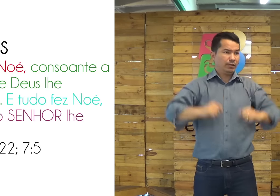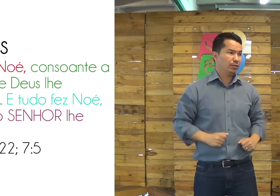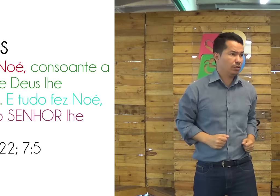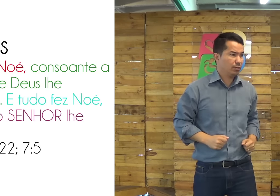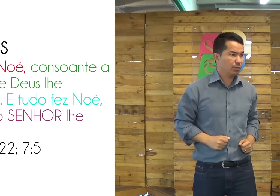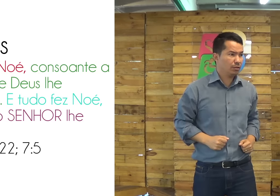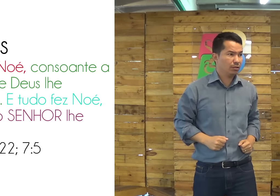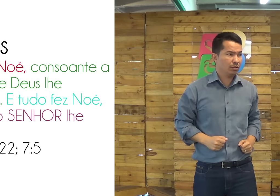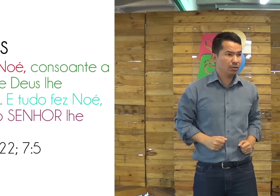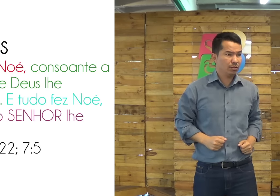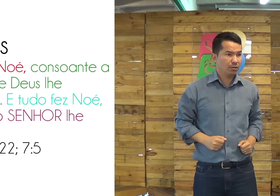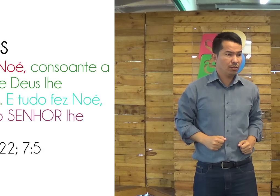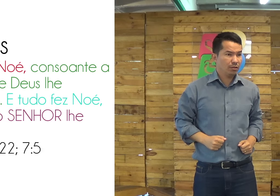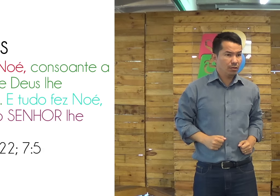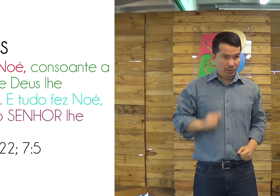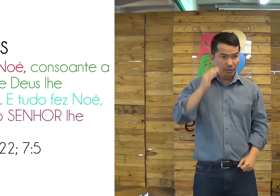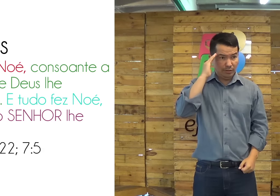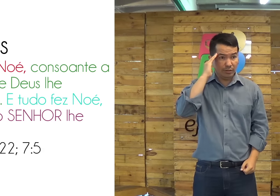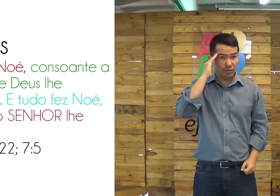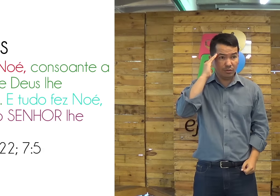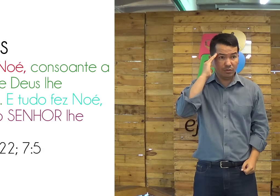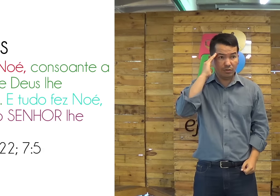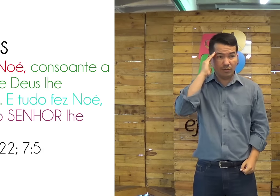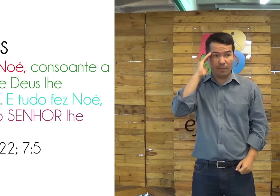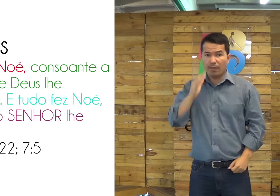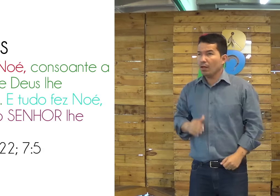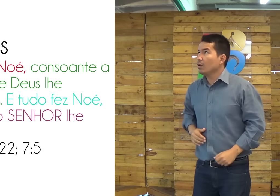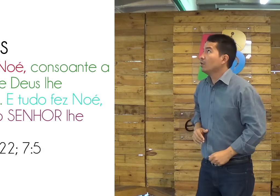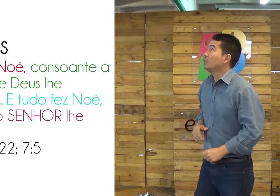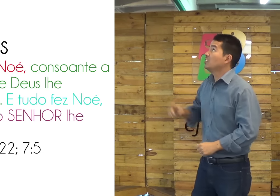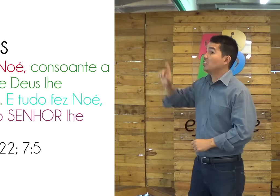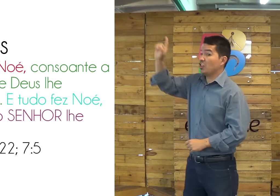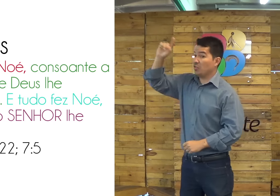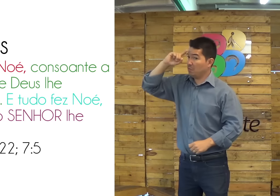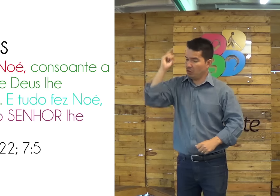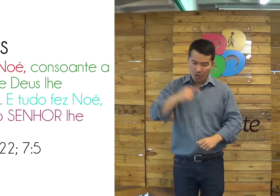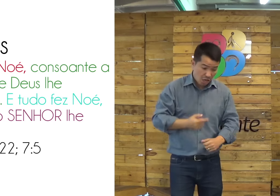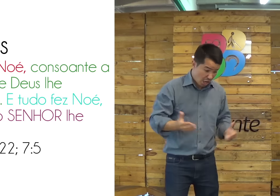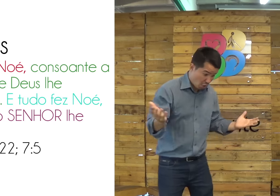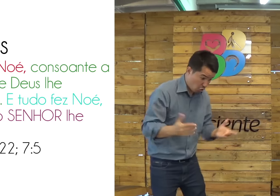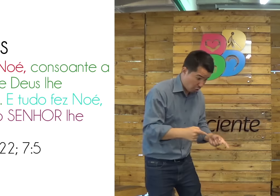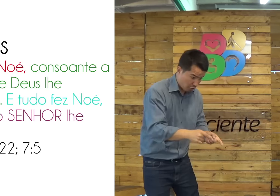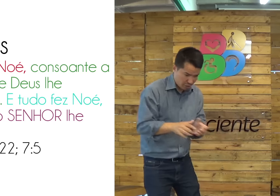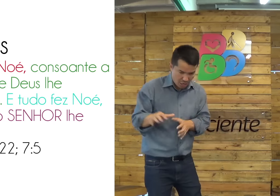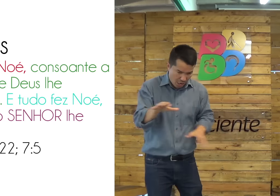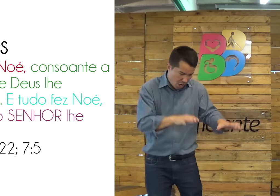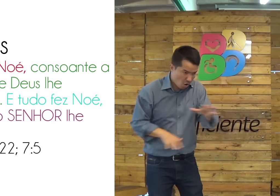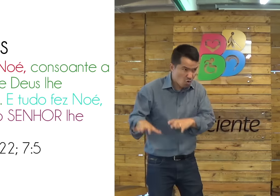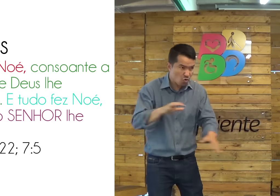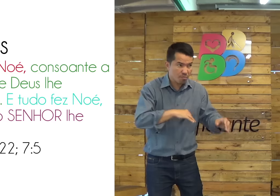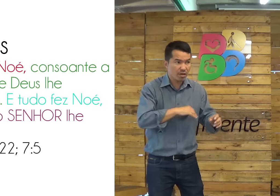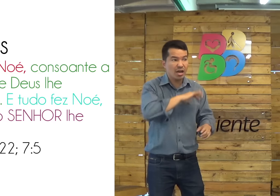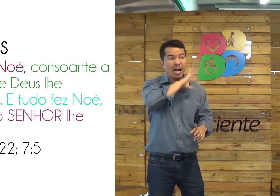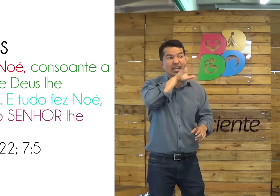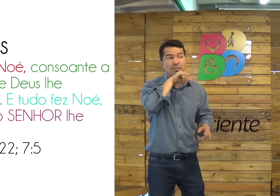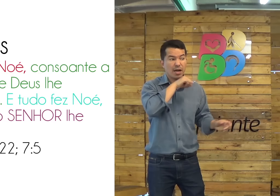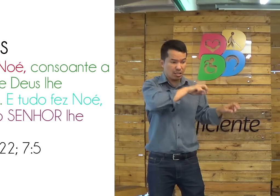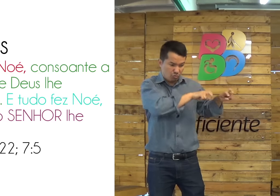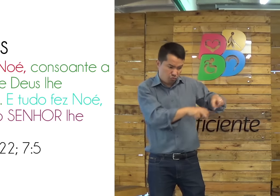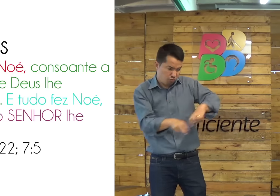as pessoas Vocês entenderam e Deus falou agora você arrume lá